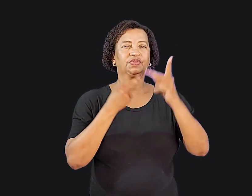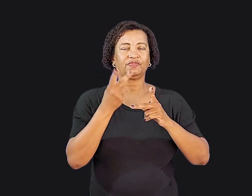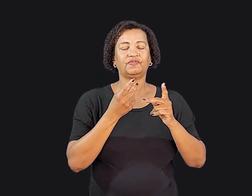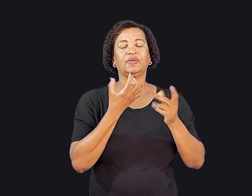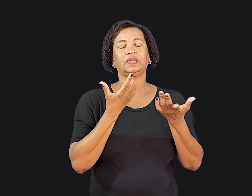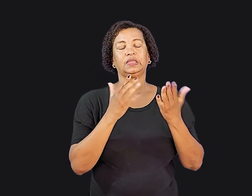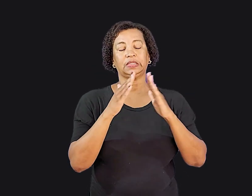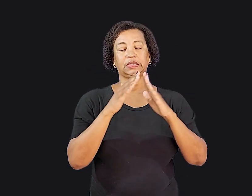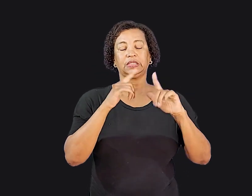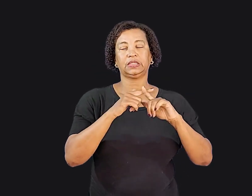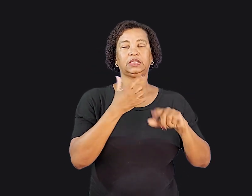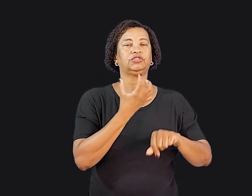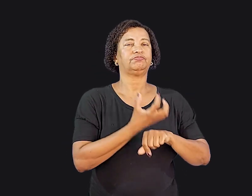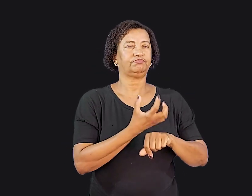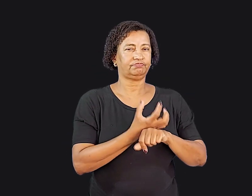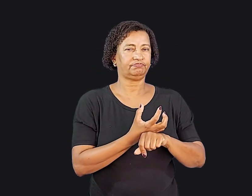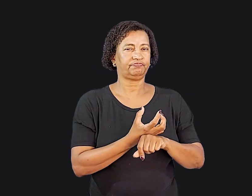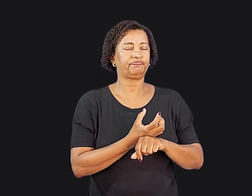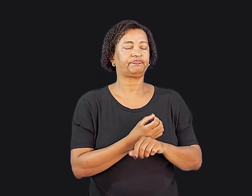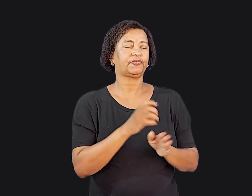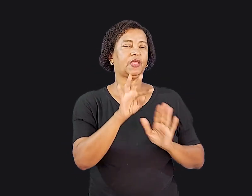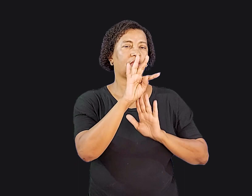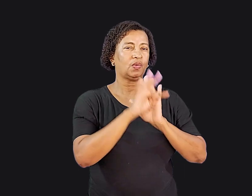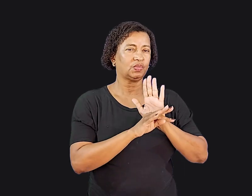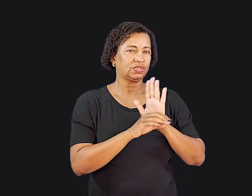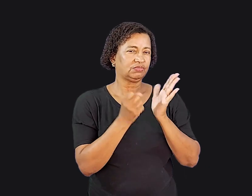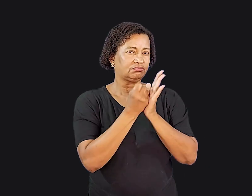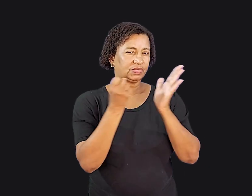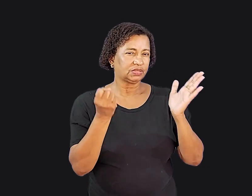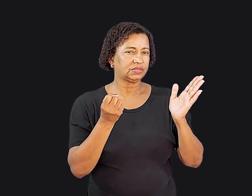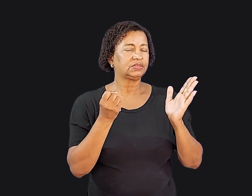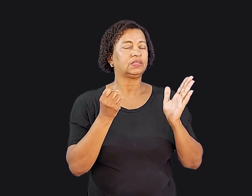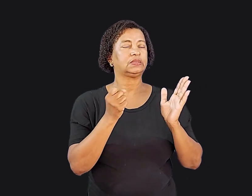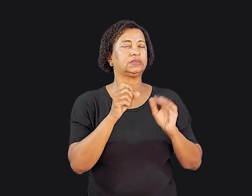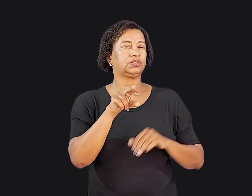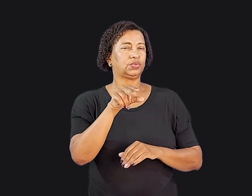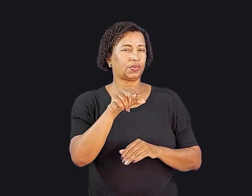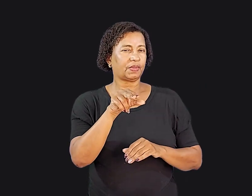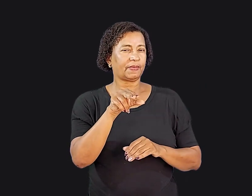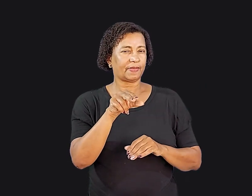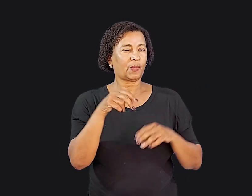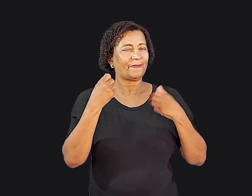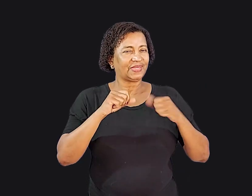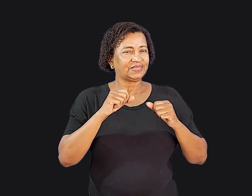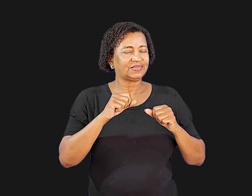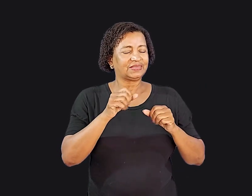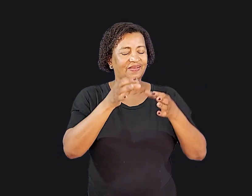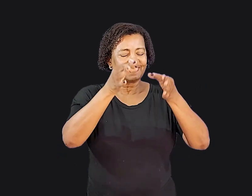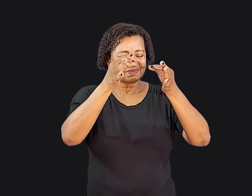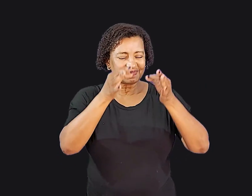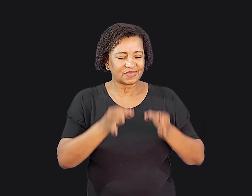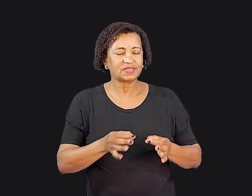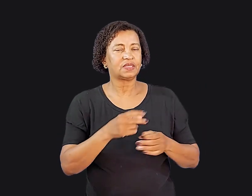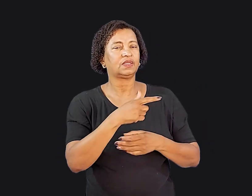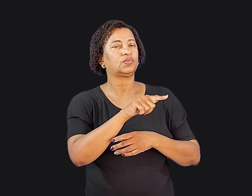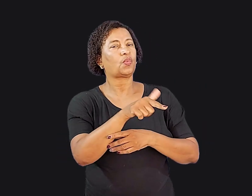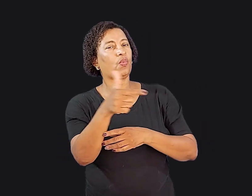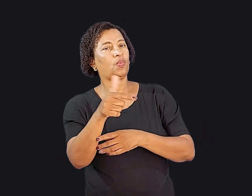igreja. Na verdade, é um texto que destaca a necessidade de um irmão na fé ser correto com outro irmão. No Sermão da Montanha,